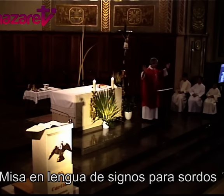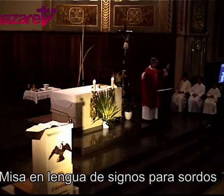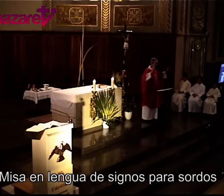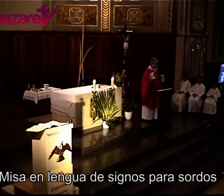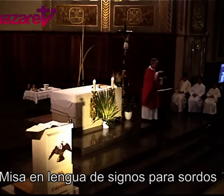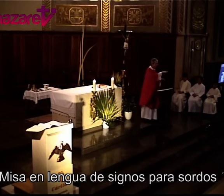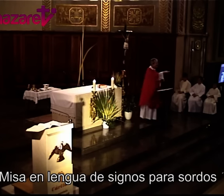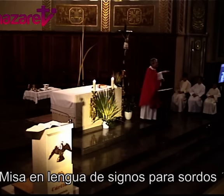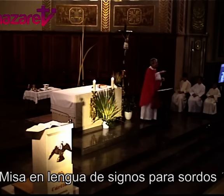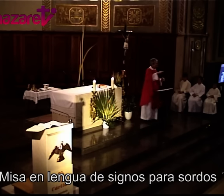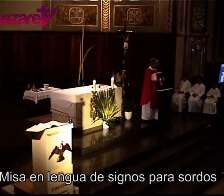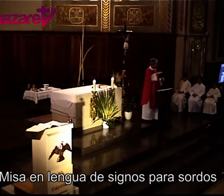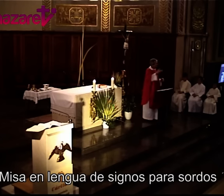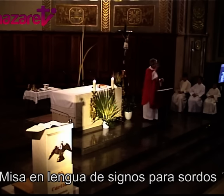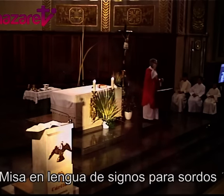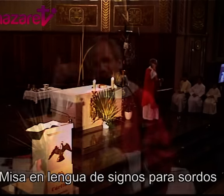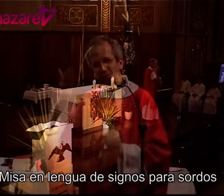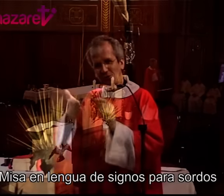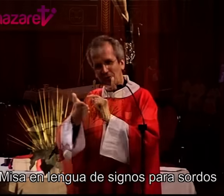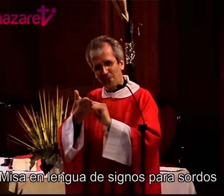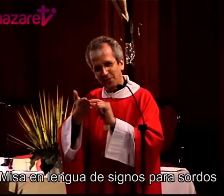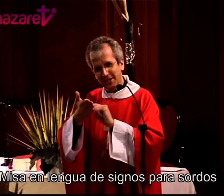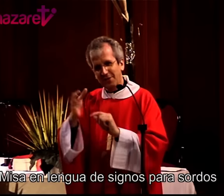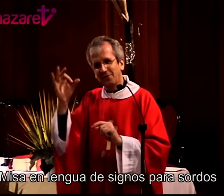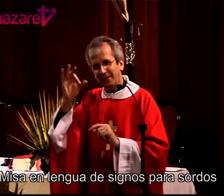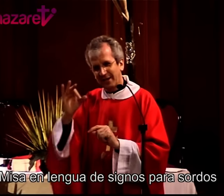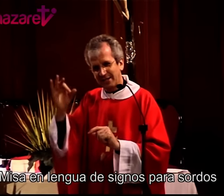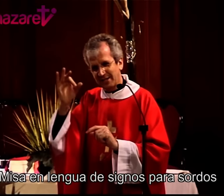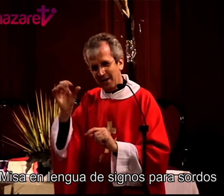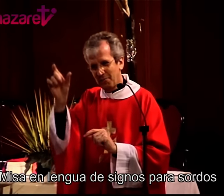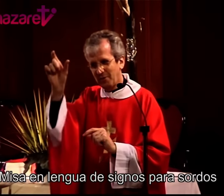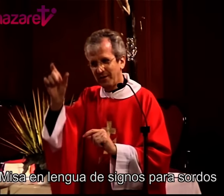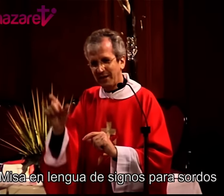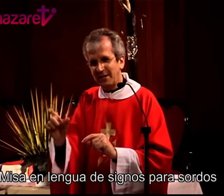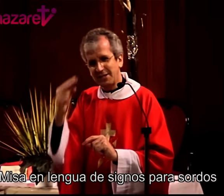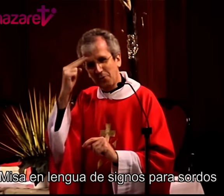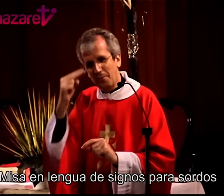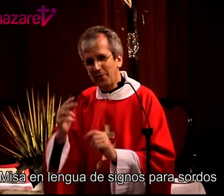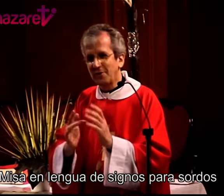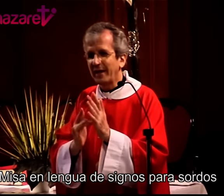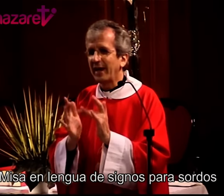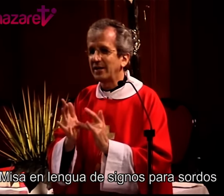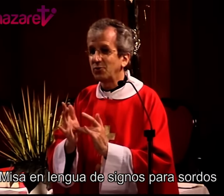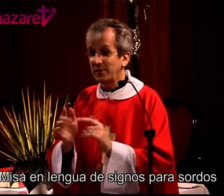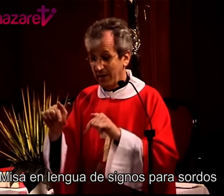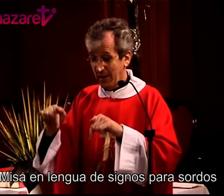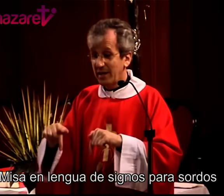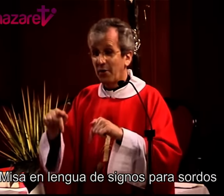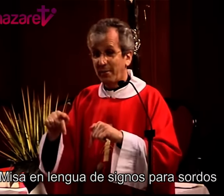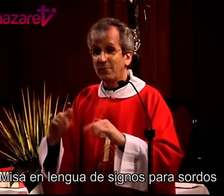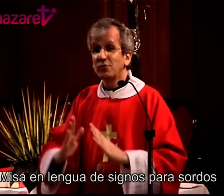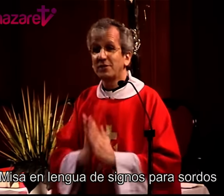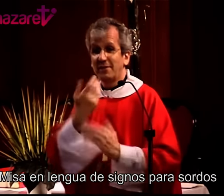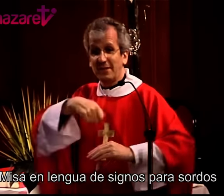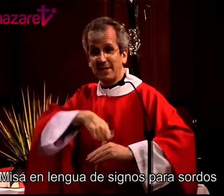la cruz, lo que estaría viendo. Y como esto fue escrito en este Salmo y se cumplió en Jesús. Y